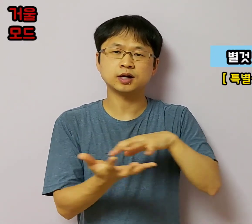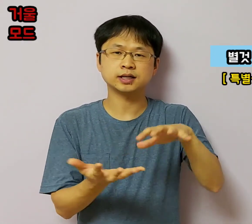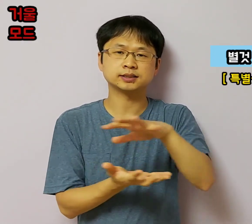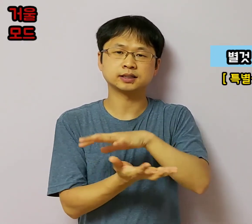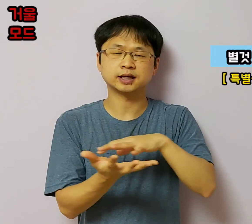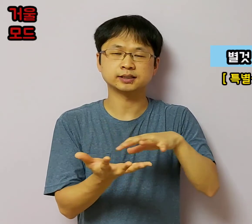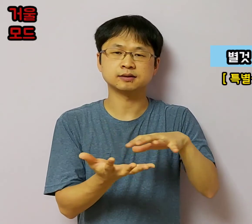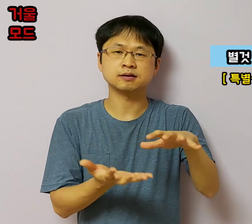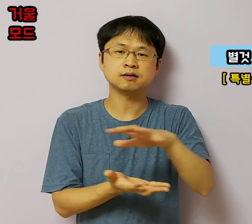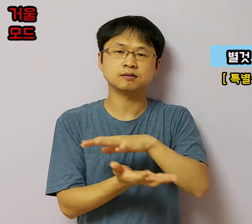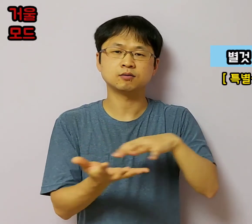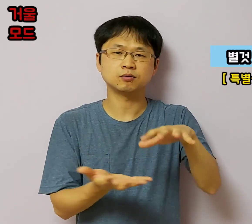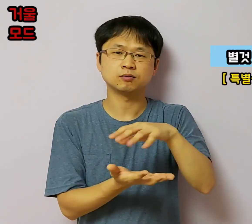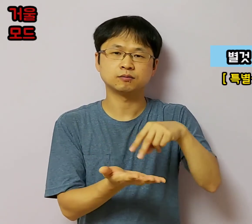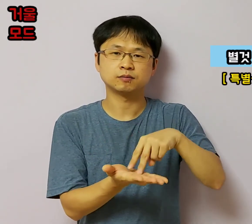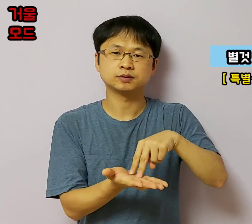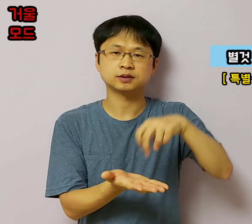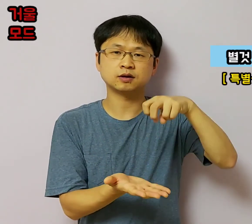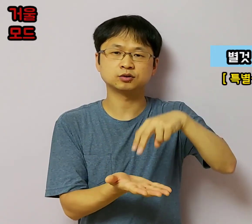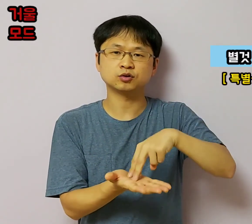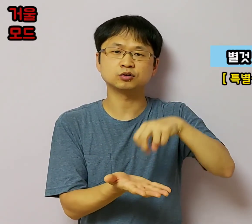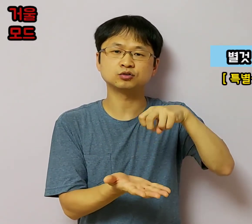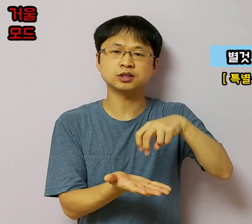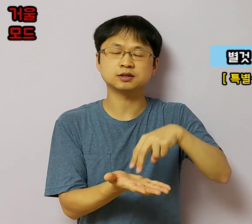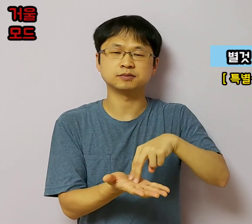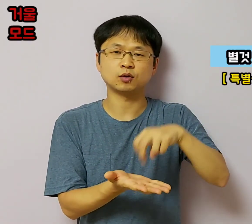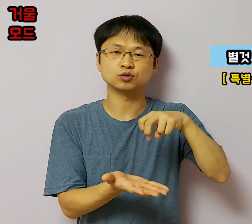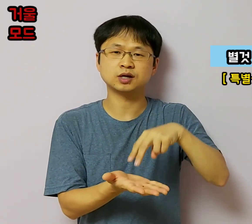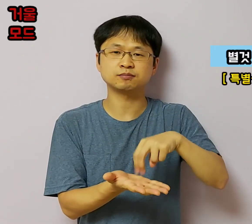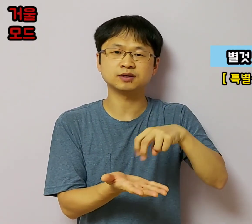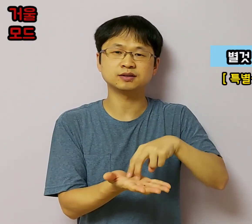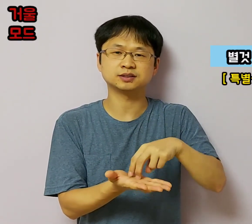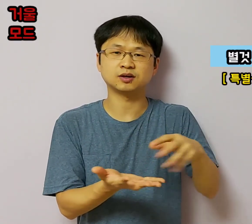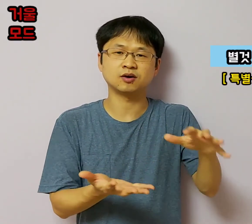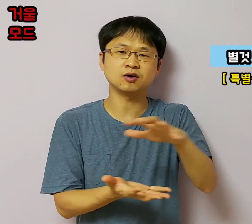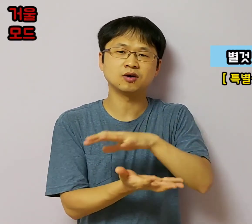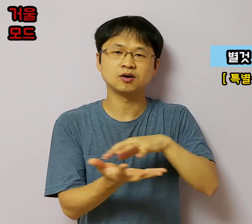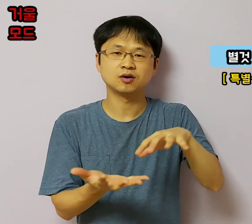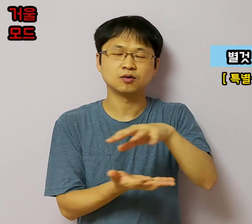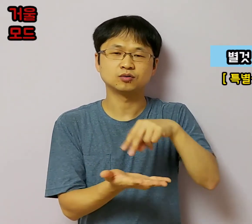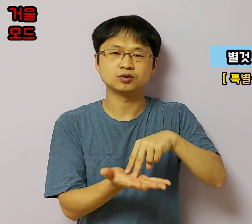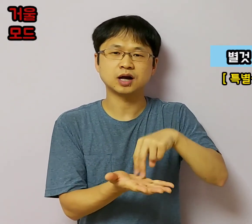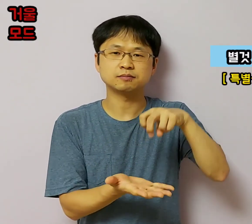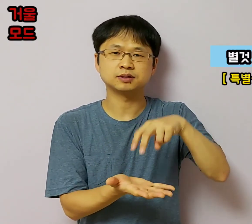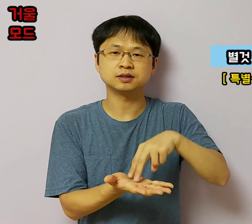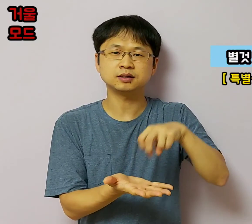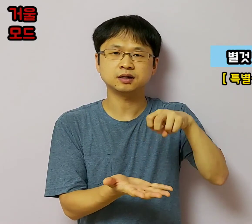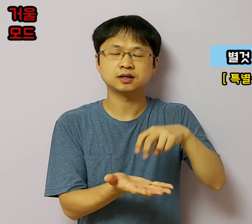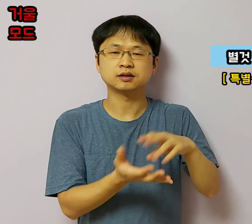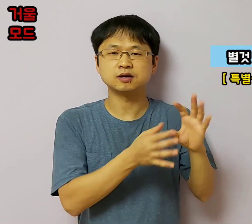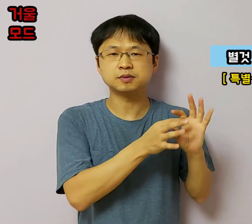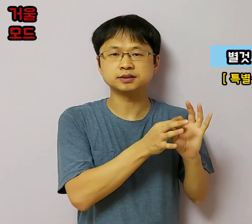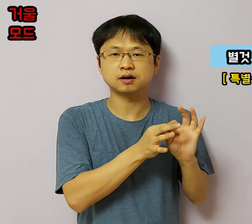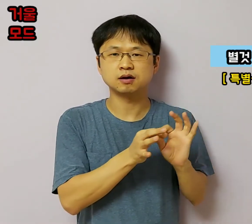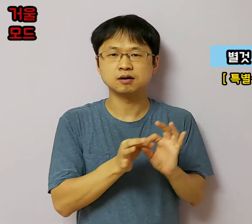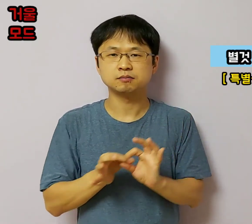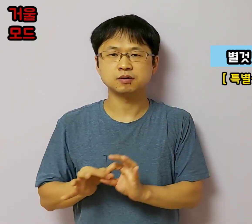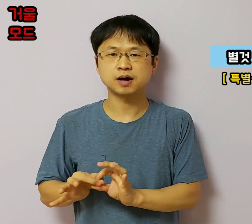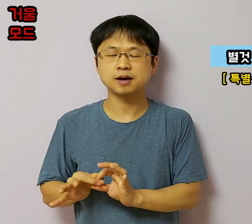혼란한 상태에서 껑충껑충 뛰는 겁니다. 호들갑 떠는 거죠. 호들갑을 떨면서 뭐뭐